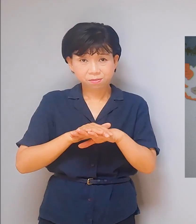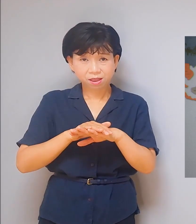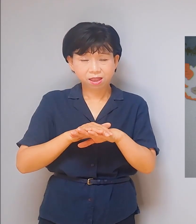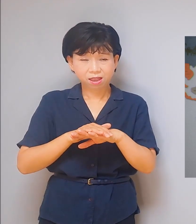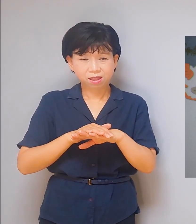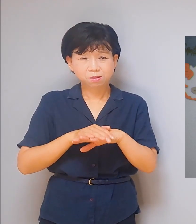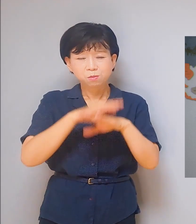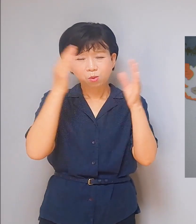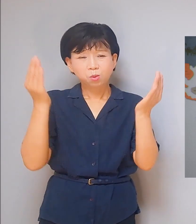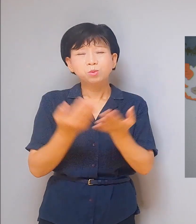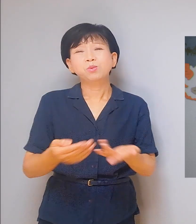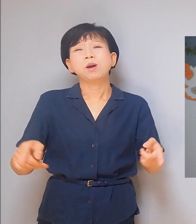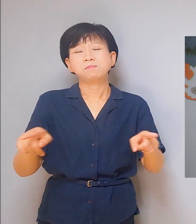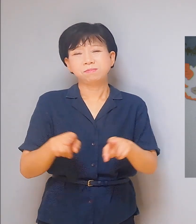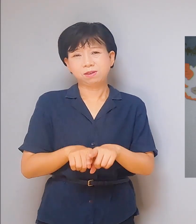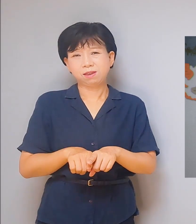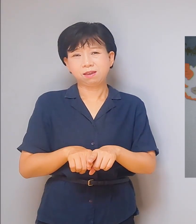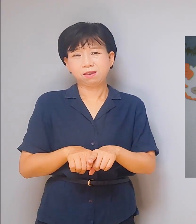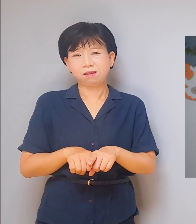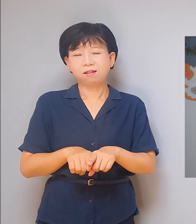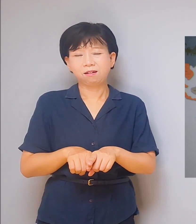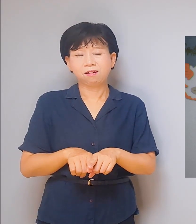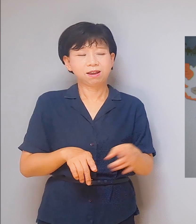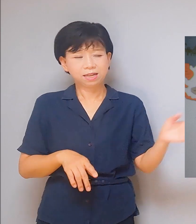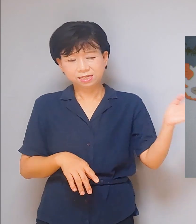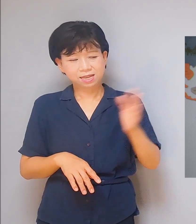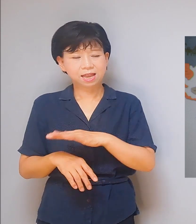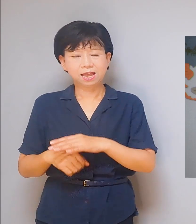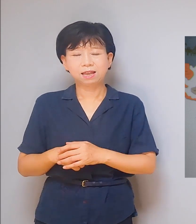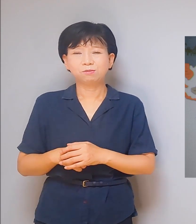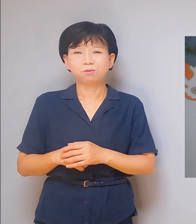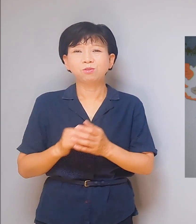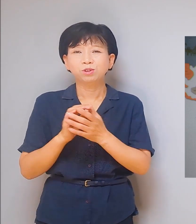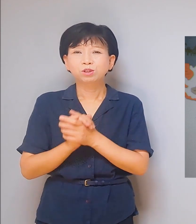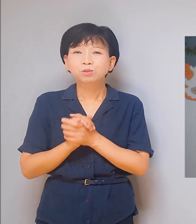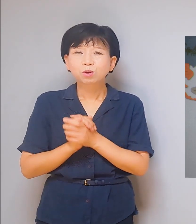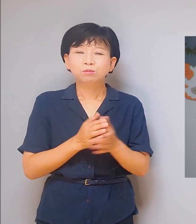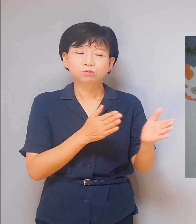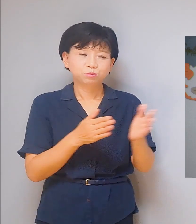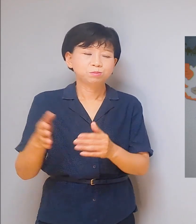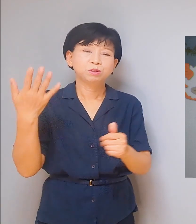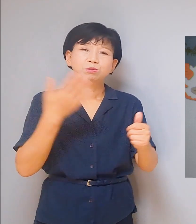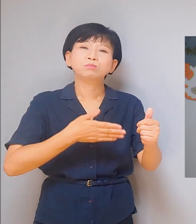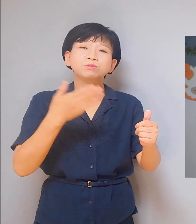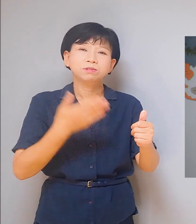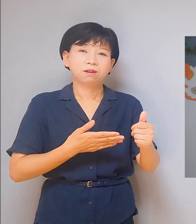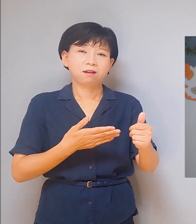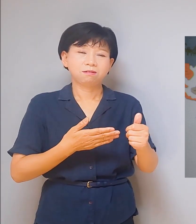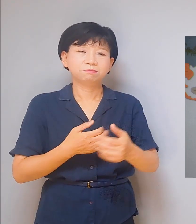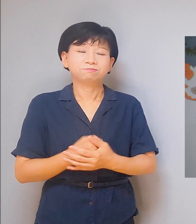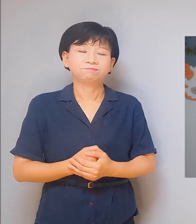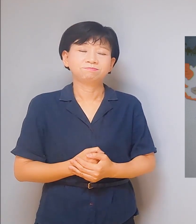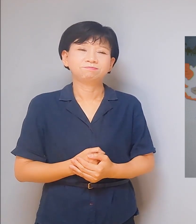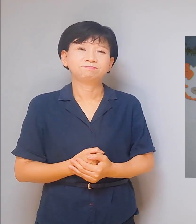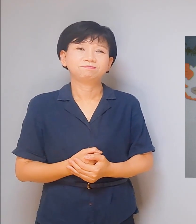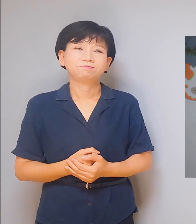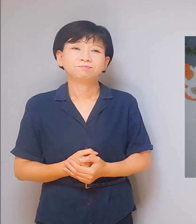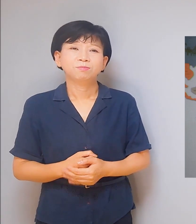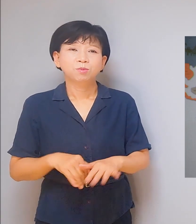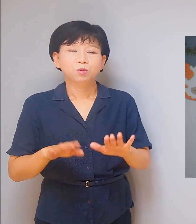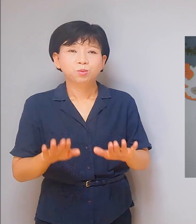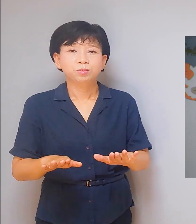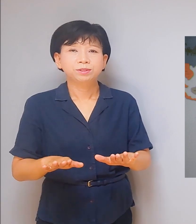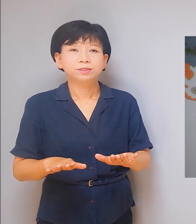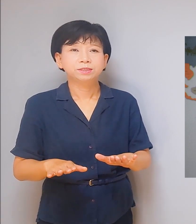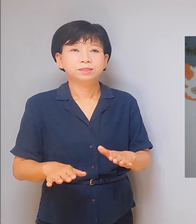같이 예배드린다니까 한번 가보자. 우리 기도하시고 꼭 권해보시면 좋을 것 같습니다. 오늘